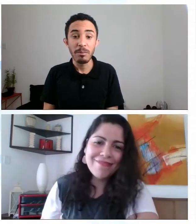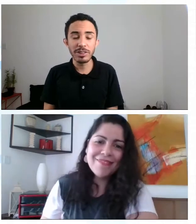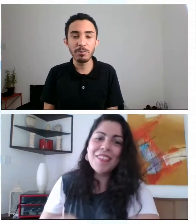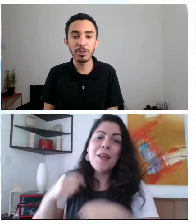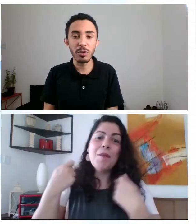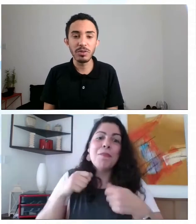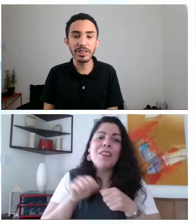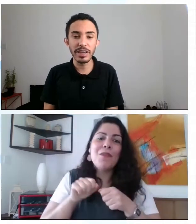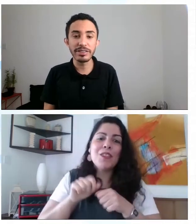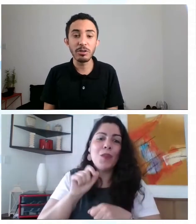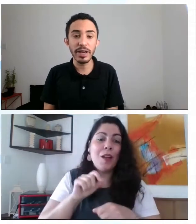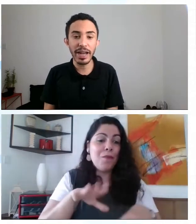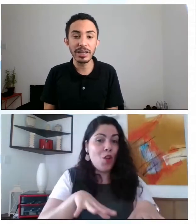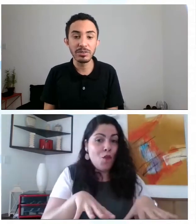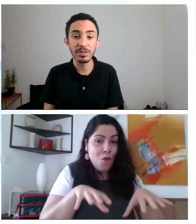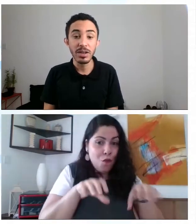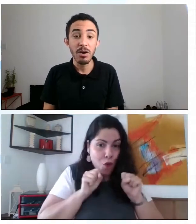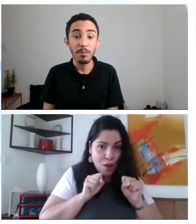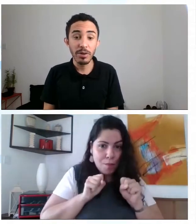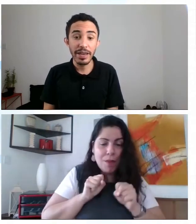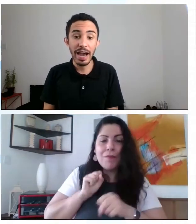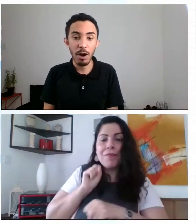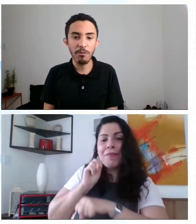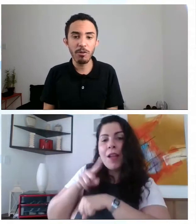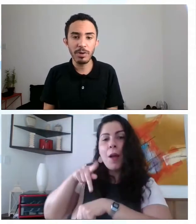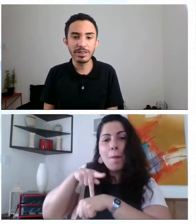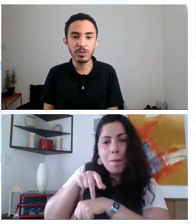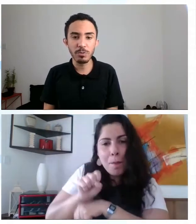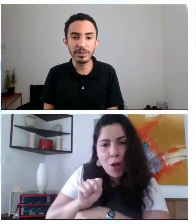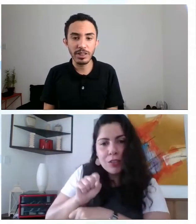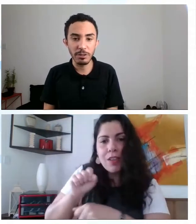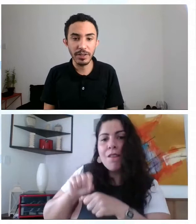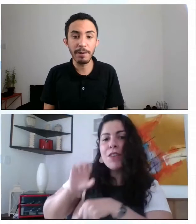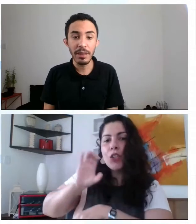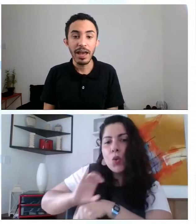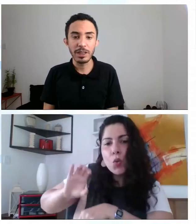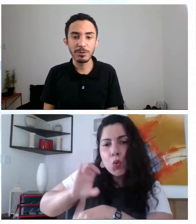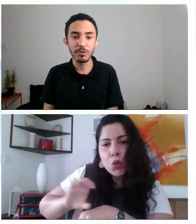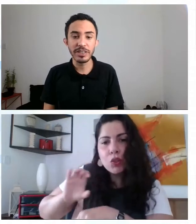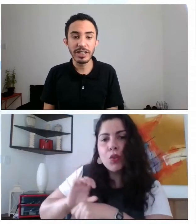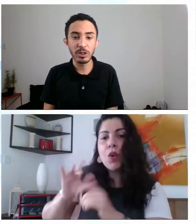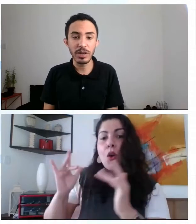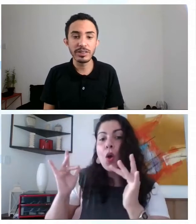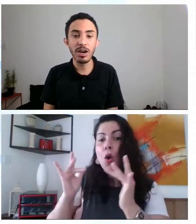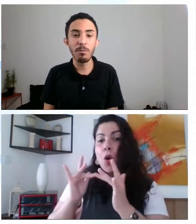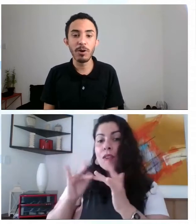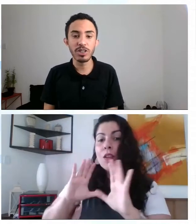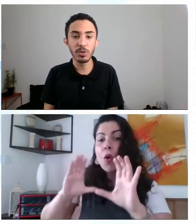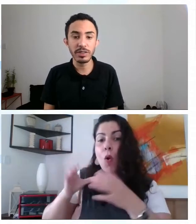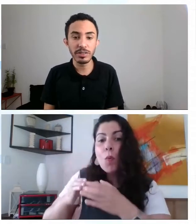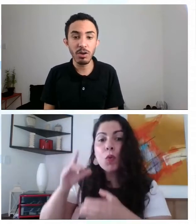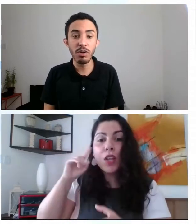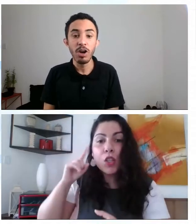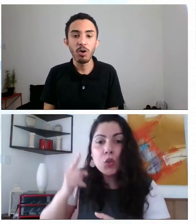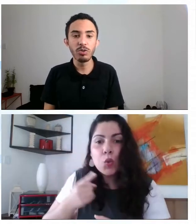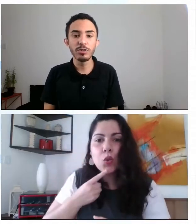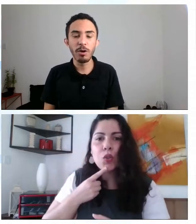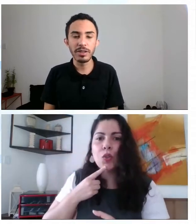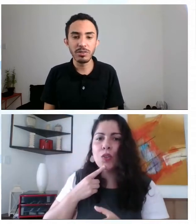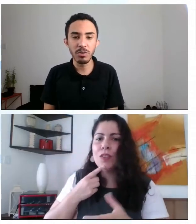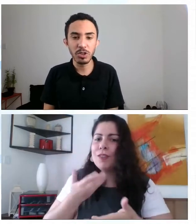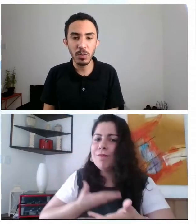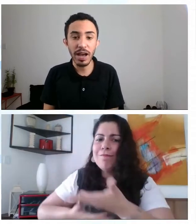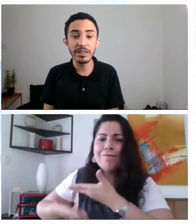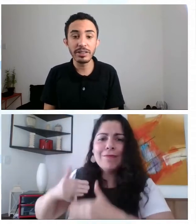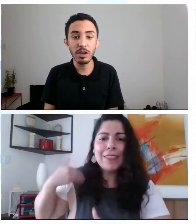formam, mas depois não conseguem acessar no mercado, porque há uma formação específica, as pessoas fazem graduação, pós-graduação, curso